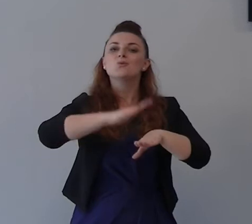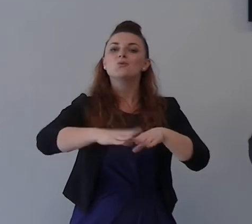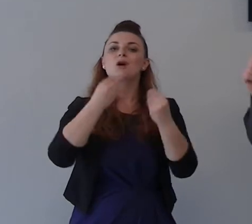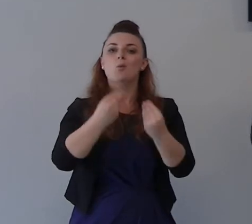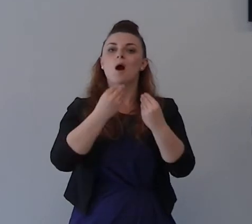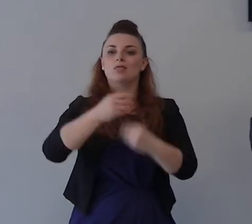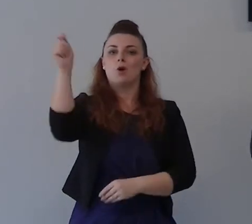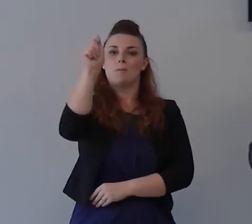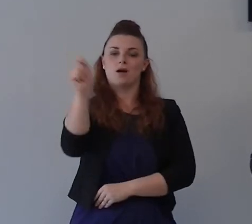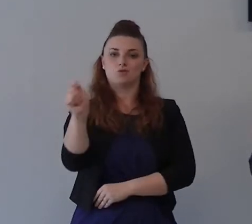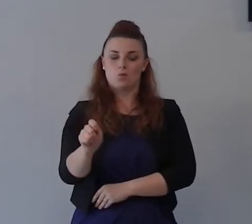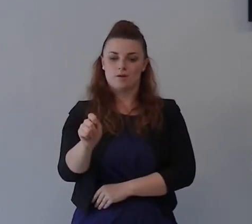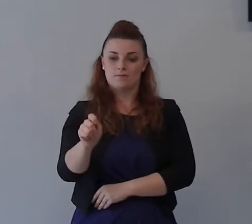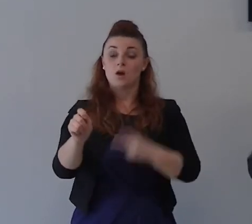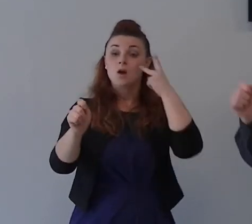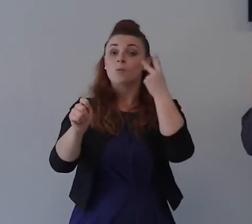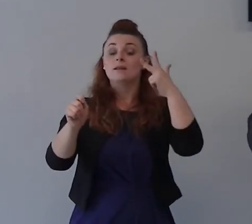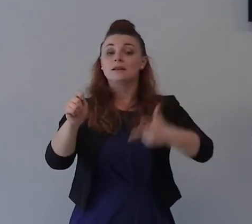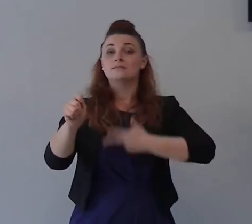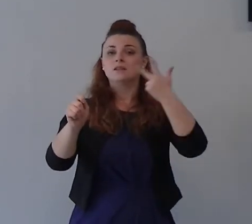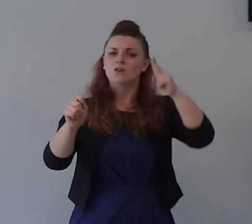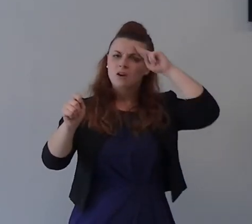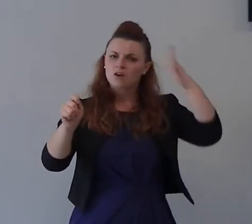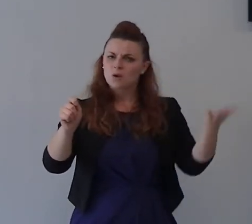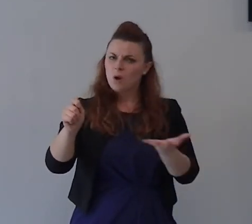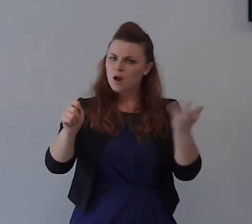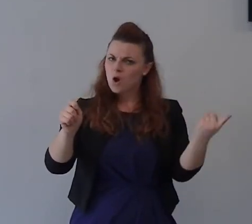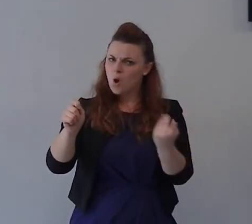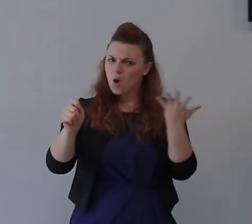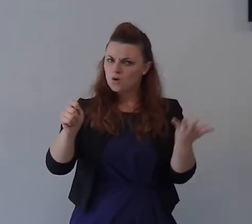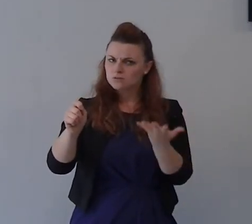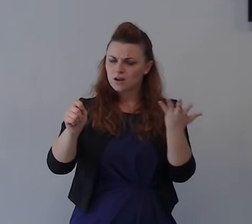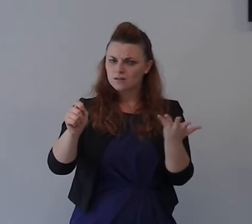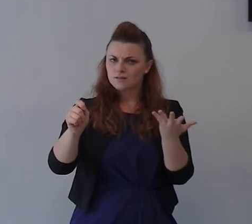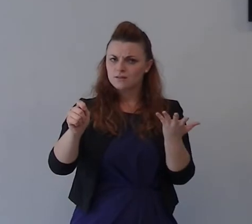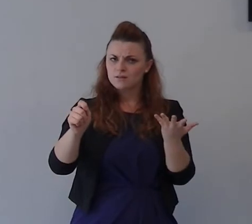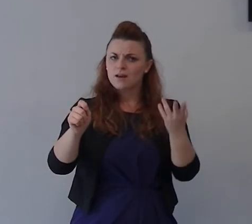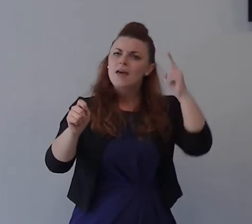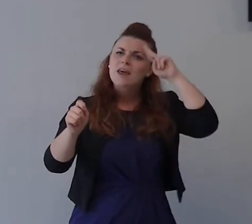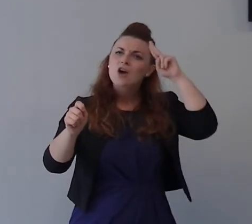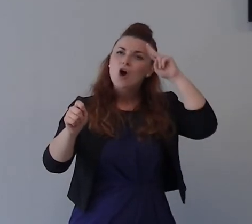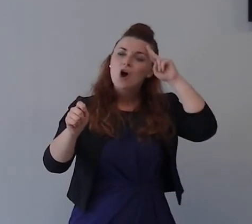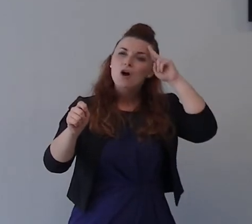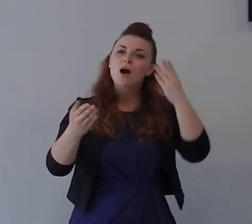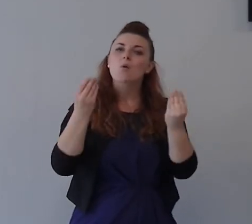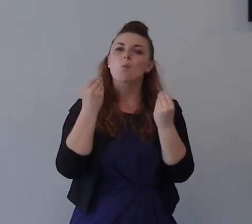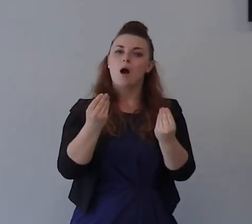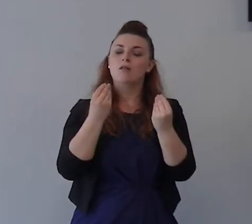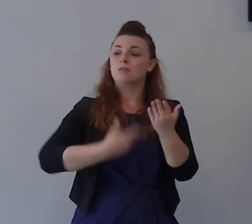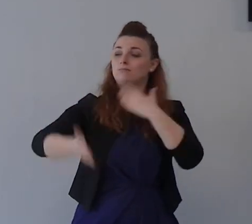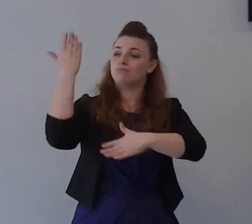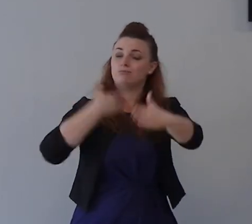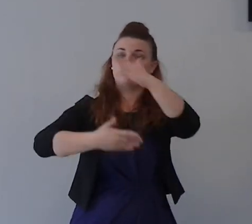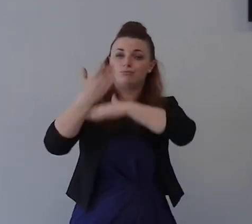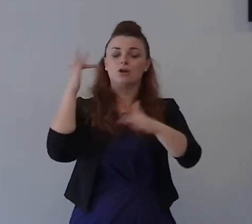Guardate anche qui il segno, Pasqua. Vi ricorda niente? Vi ricorda quando Gesù è entrato in Gerusalemme